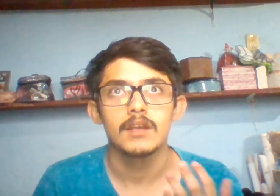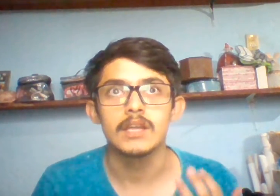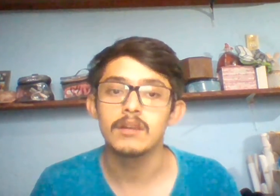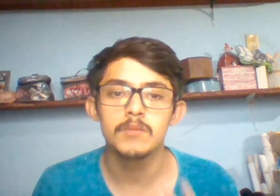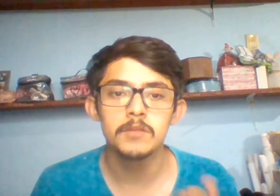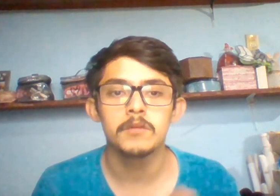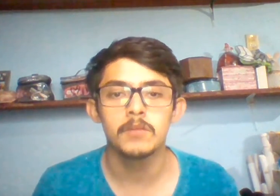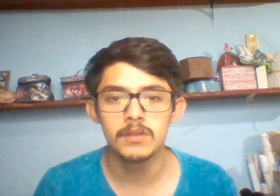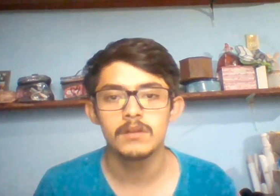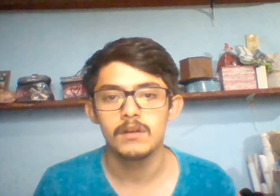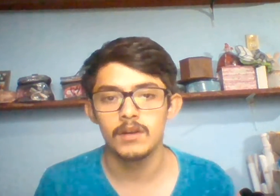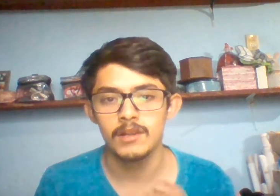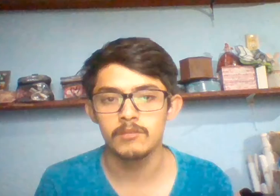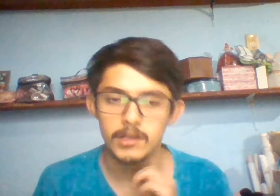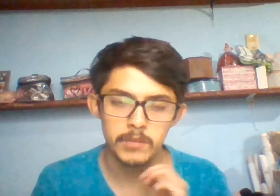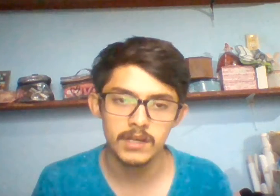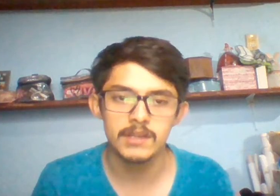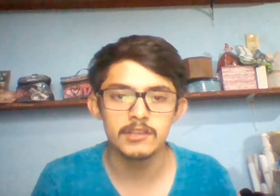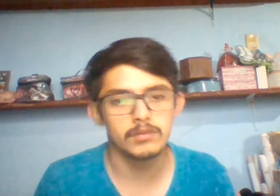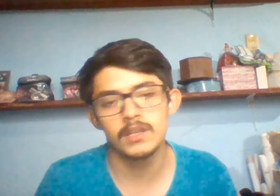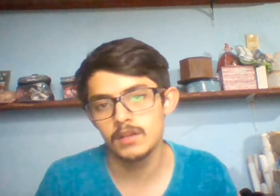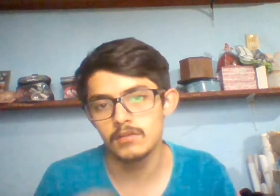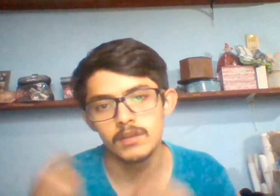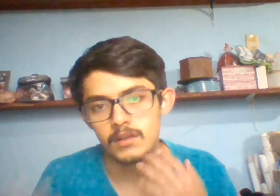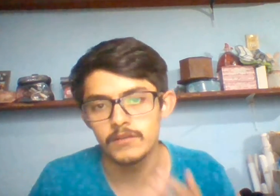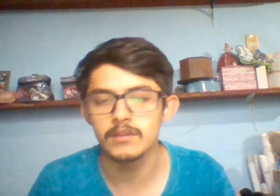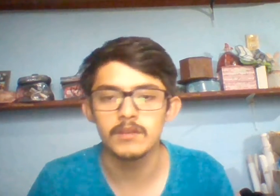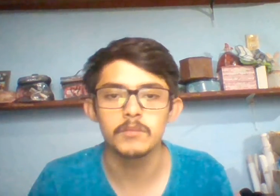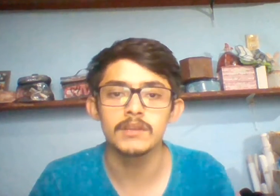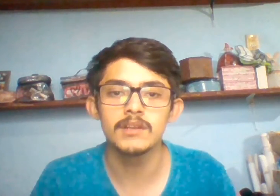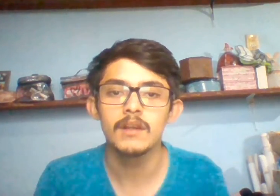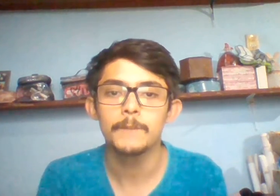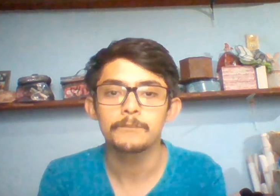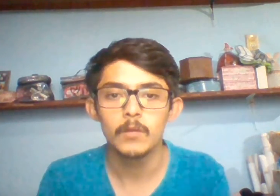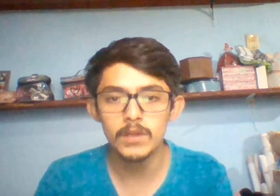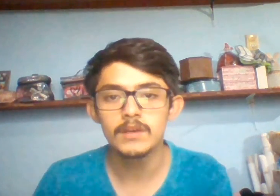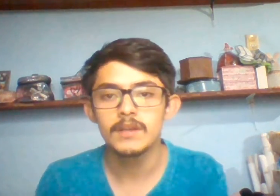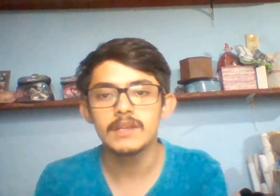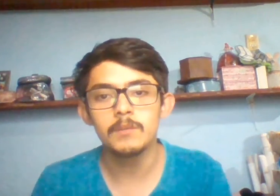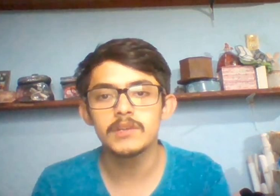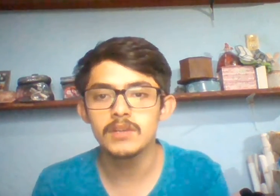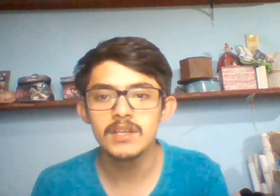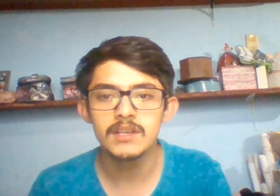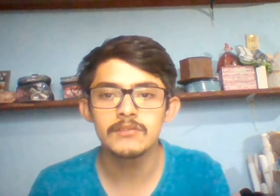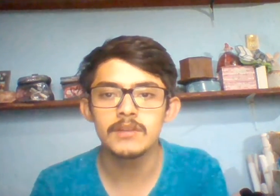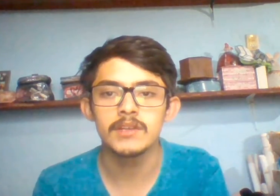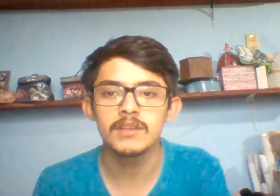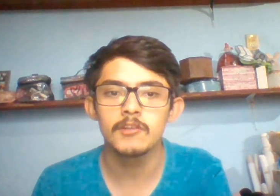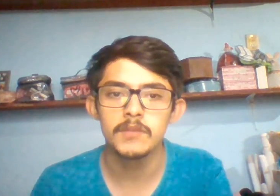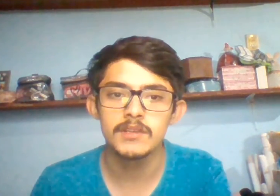es lo mismo. Bueno, ahora les voy a explicar qué es el voltaje con el diferencial de potencial. Bueno, es la presión que ejerce una fuente de suministro